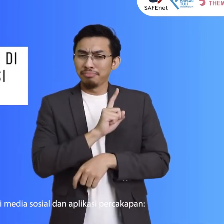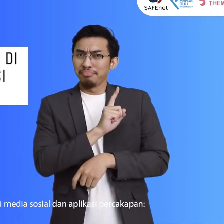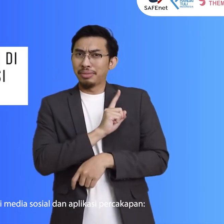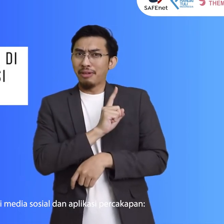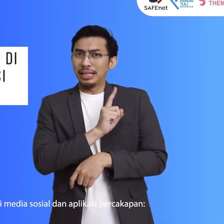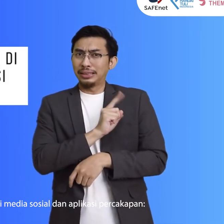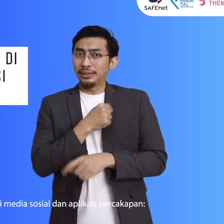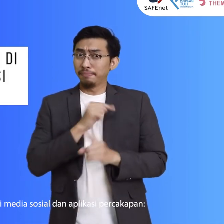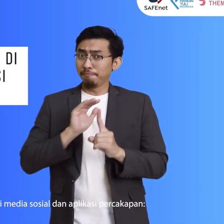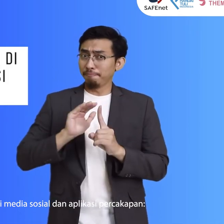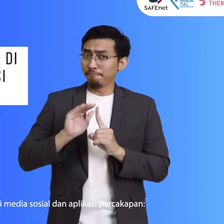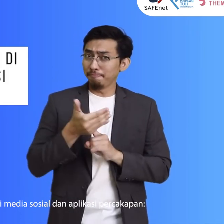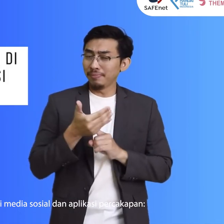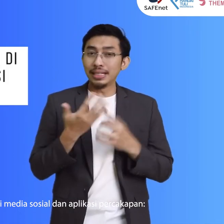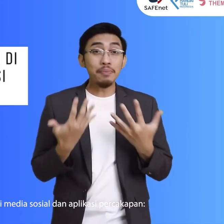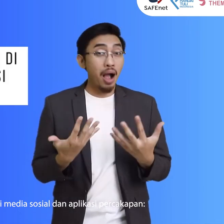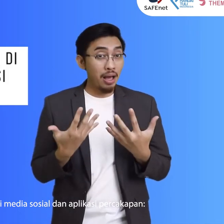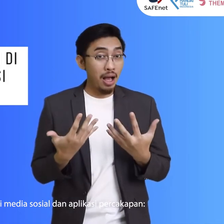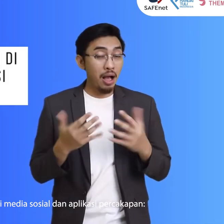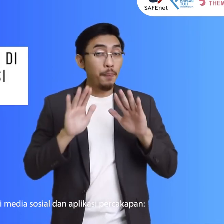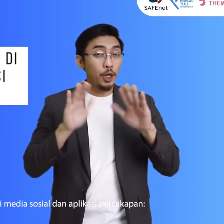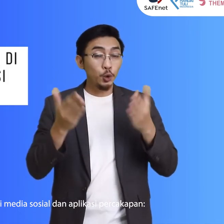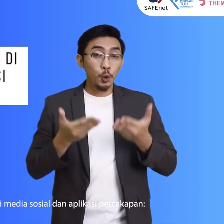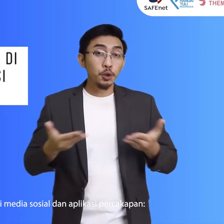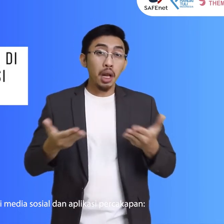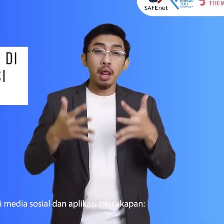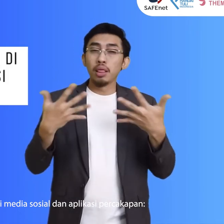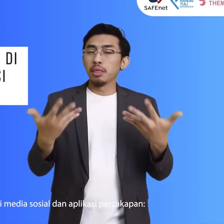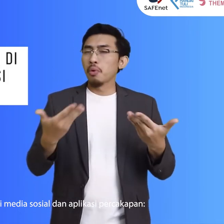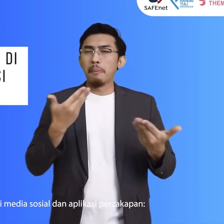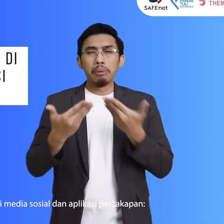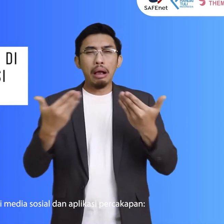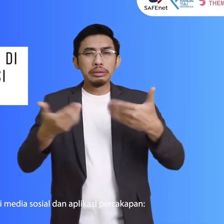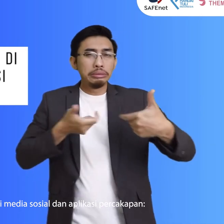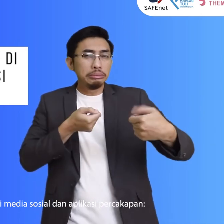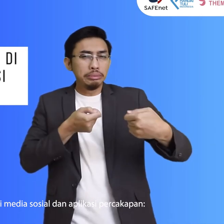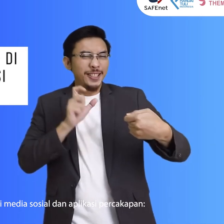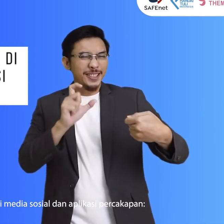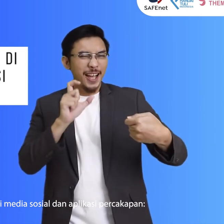tips melindungi privasi di media sosial dan aplikasi percakapan